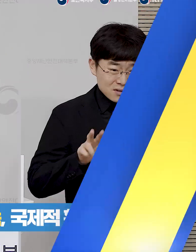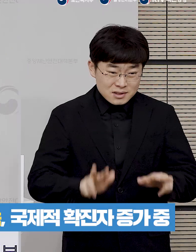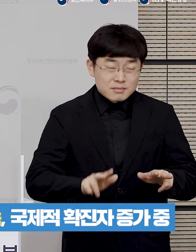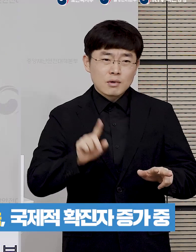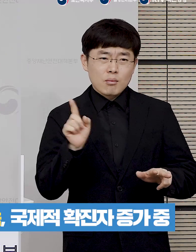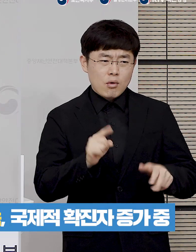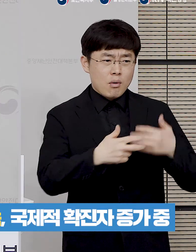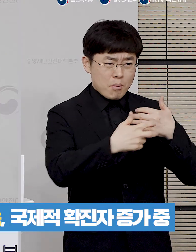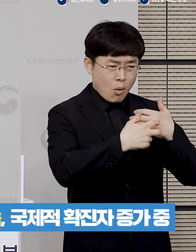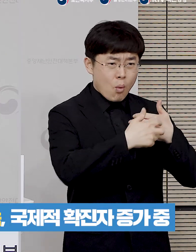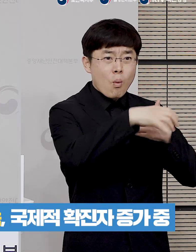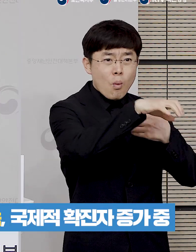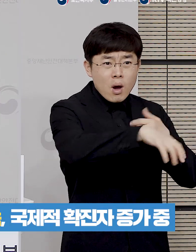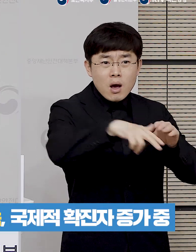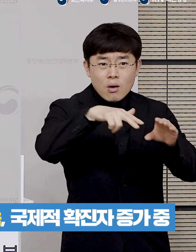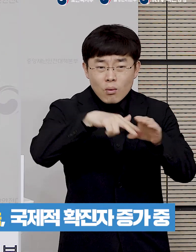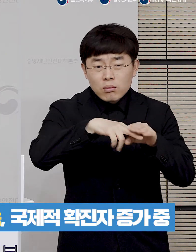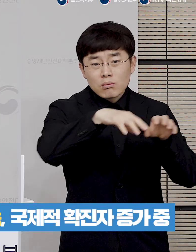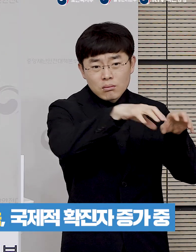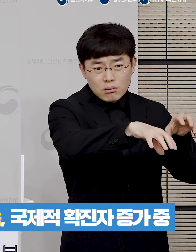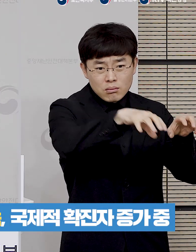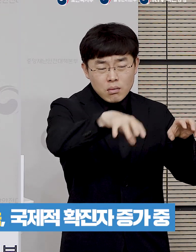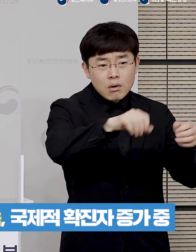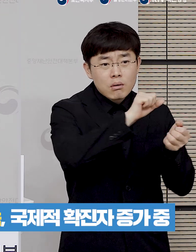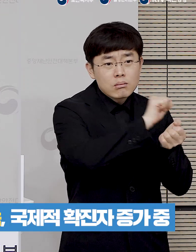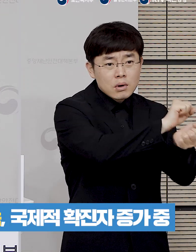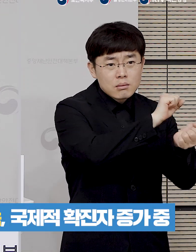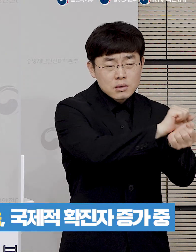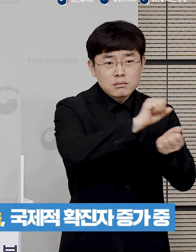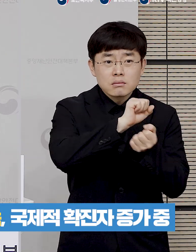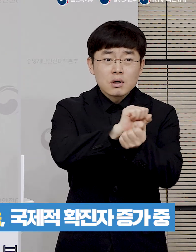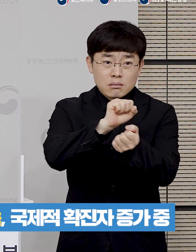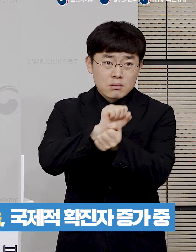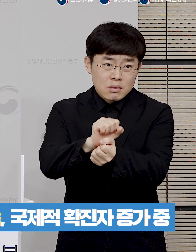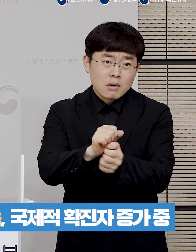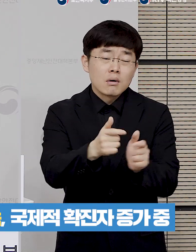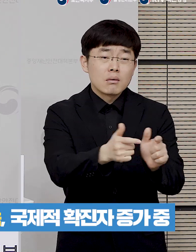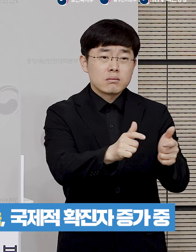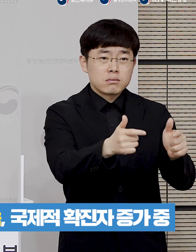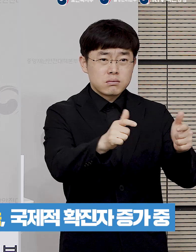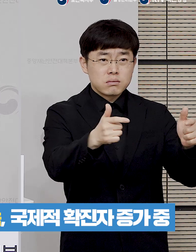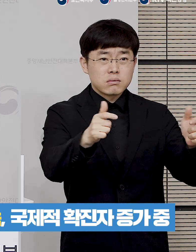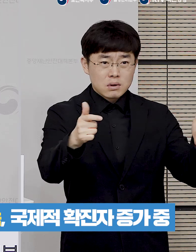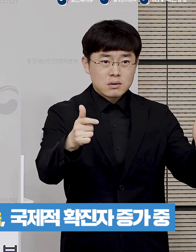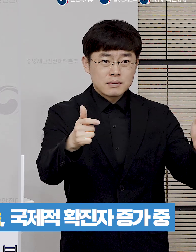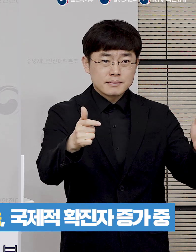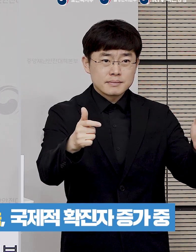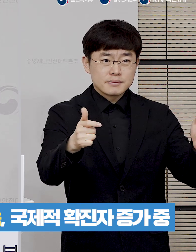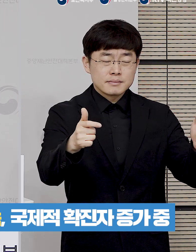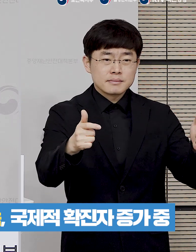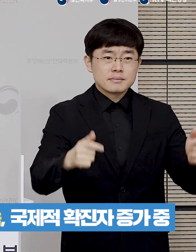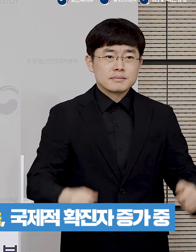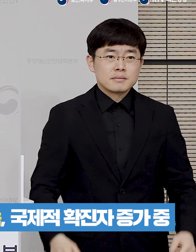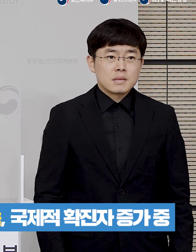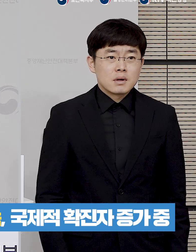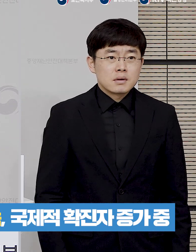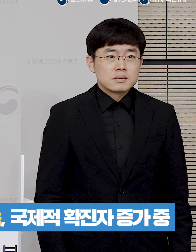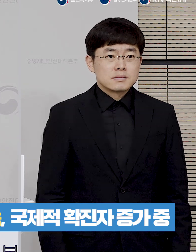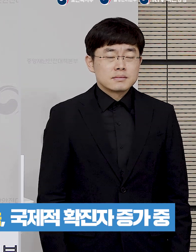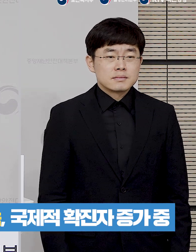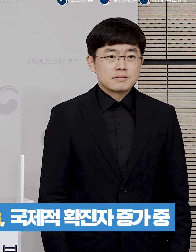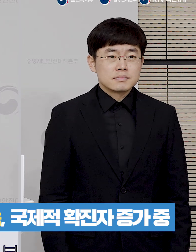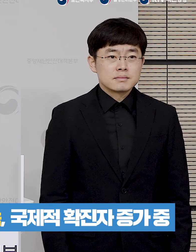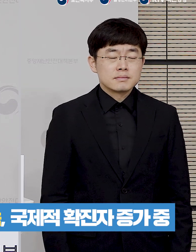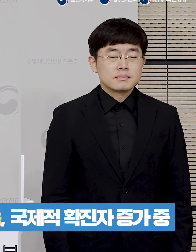아직도 병원과 그 일부 종교시설 정 을 중심으로 해서 산발적인 그런 소규모의 집단